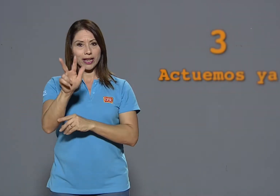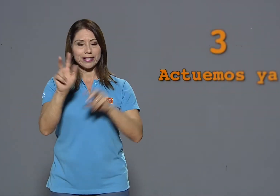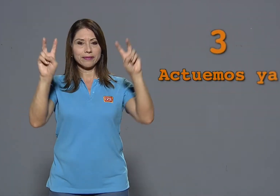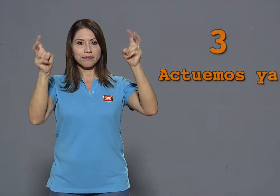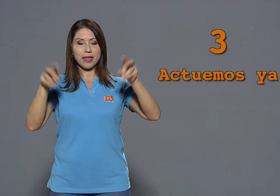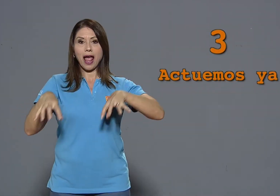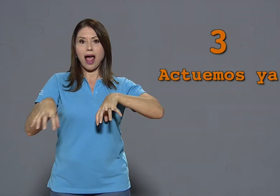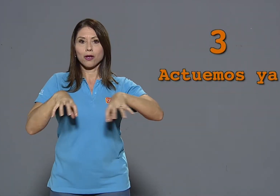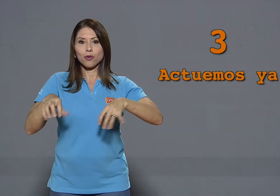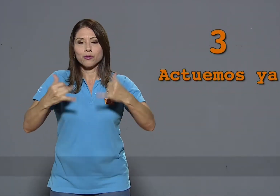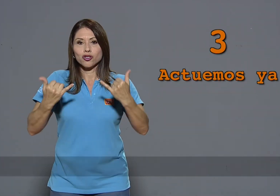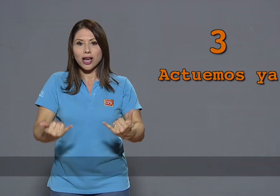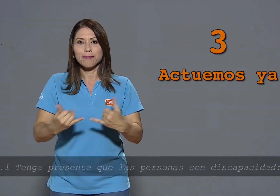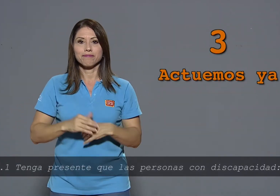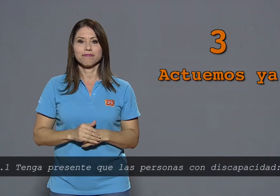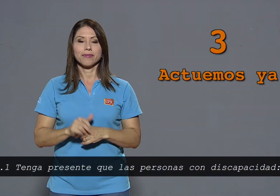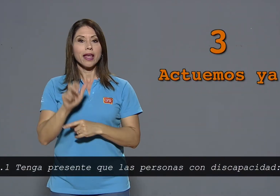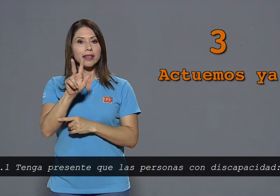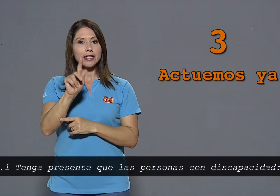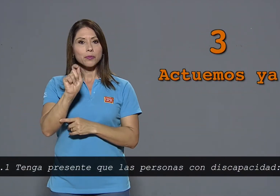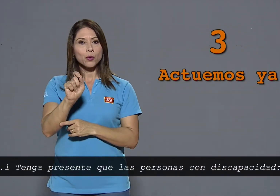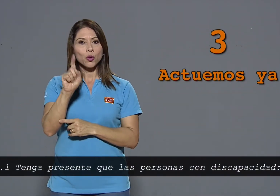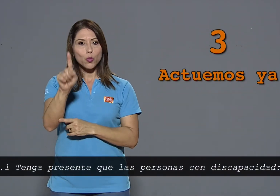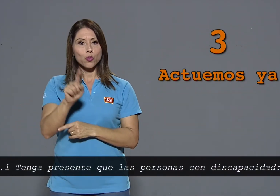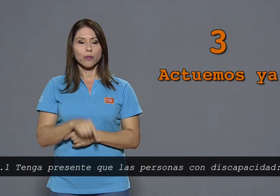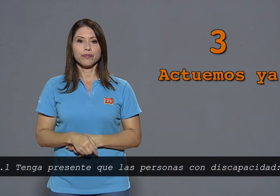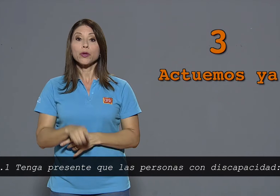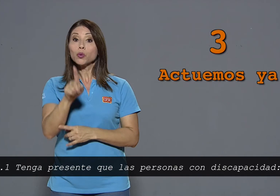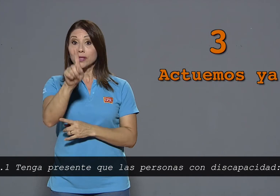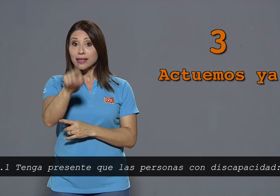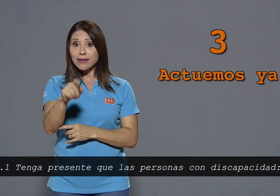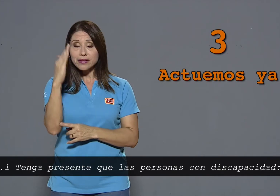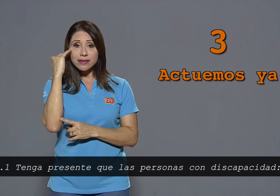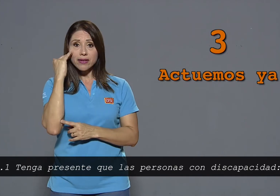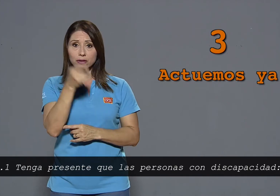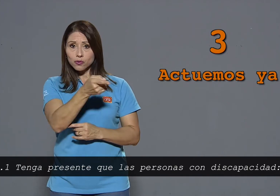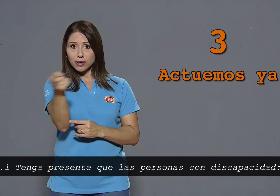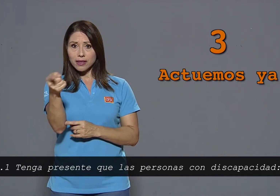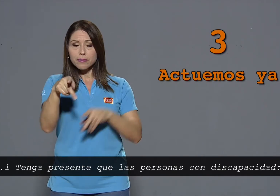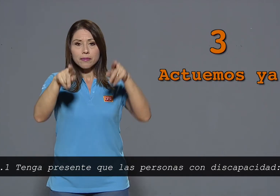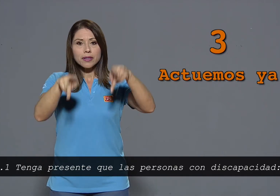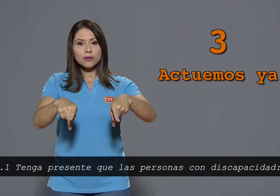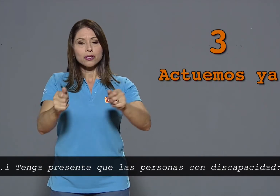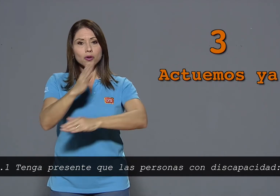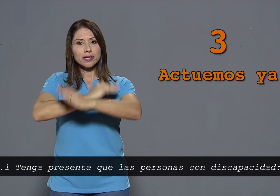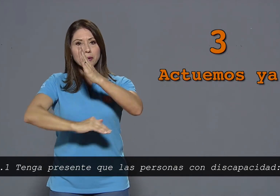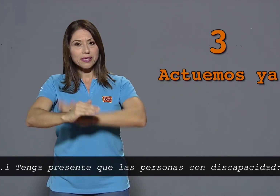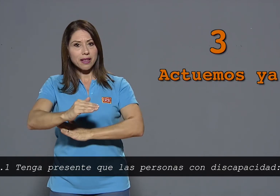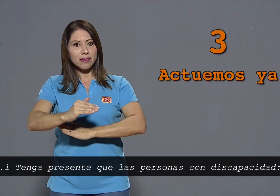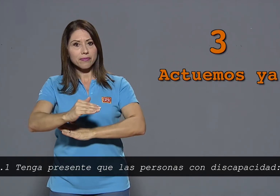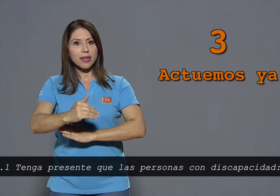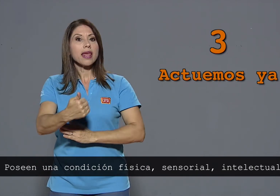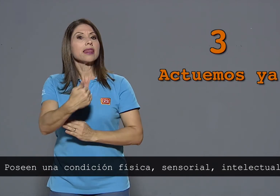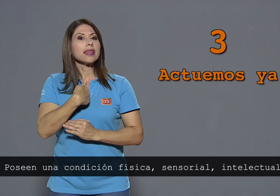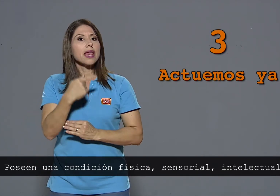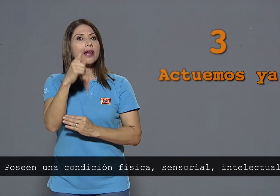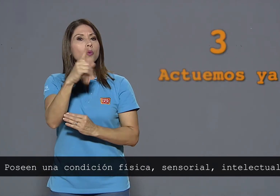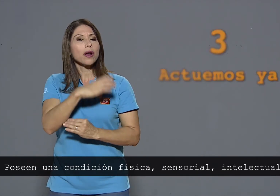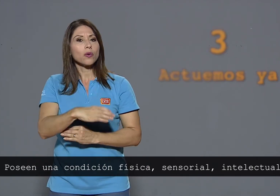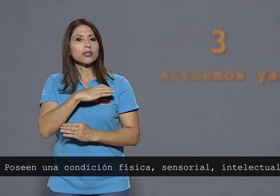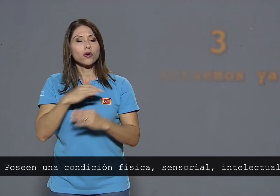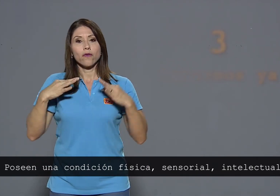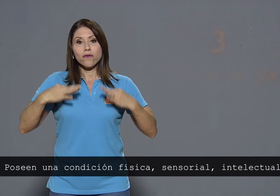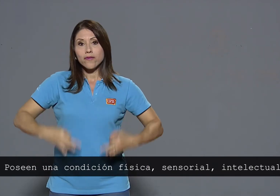3. Actuemos ya. 3.1. Tenga presente que las personas con discapacidad poseen